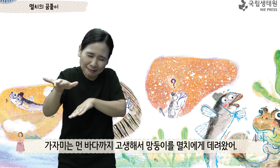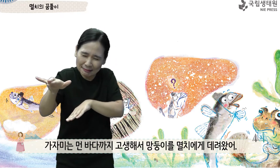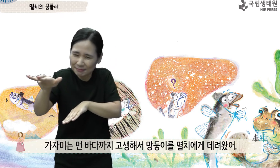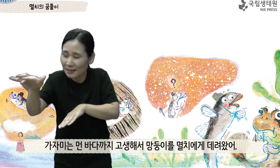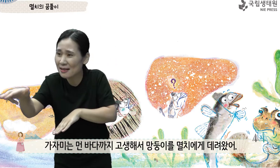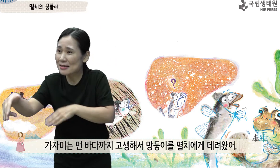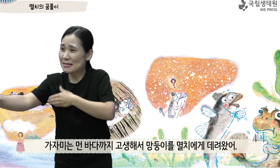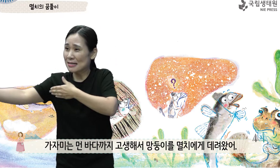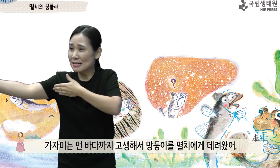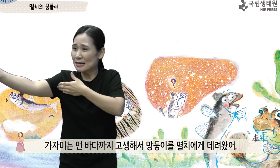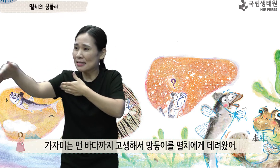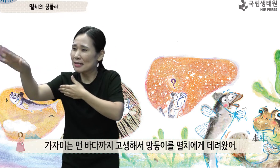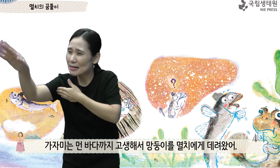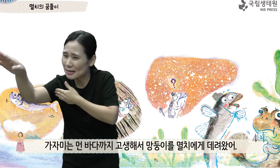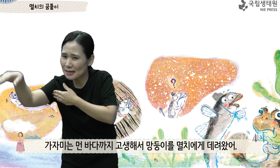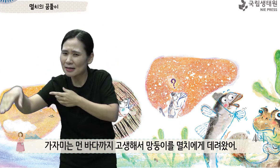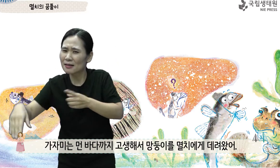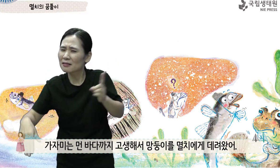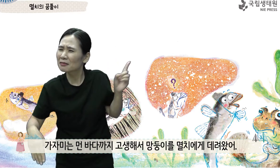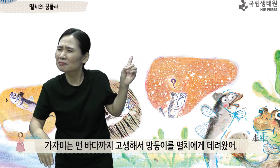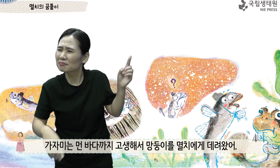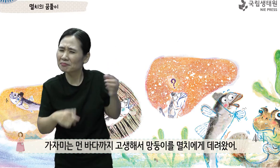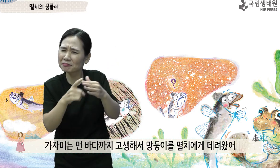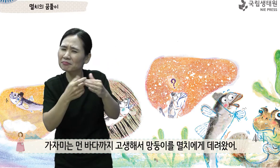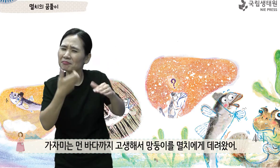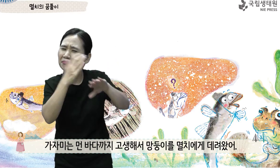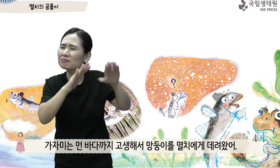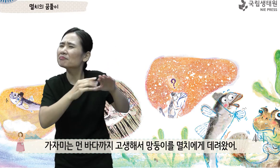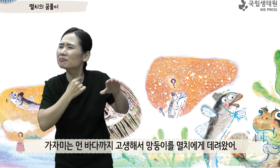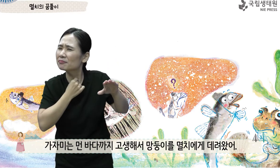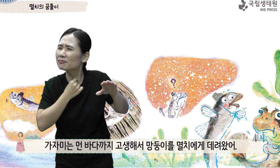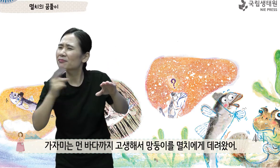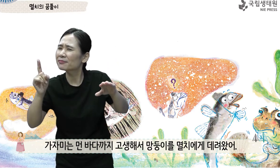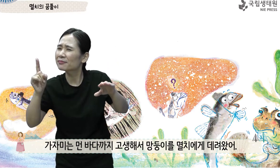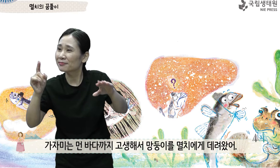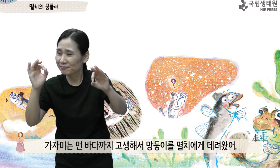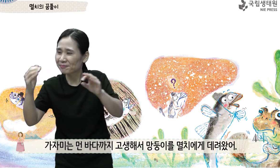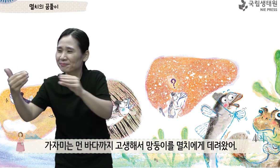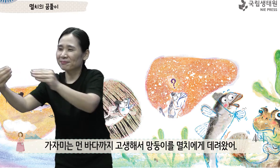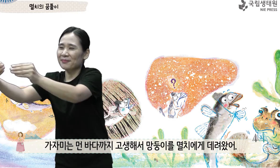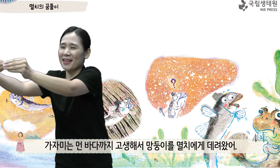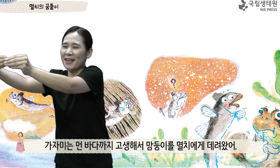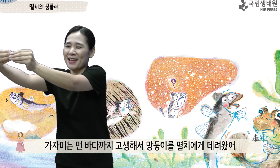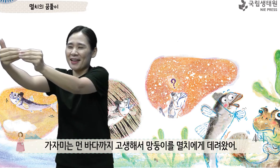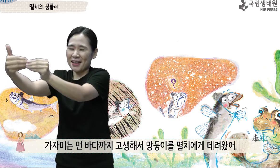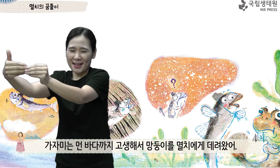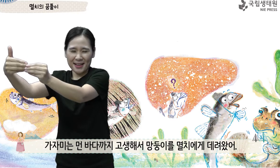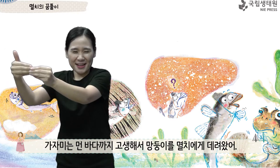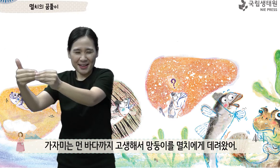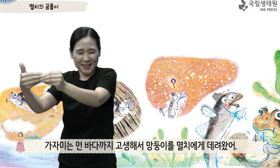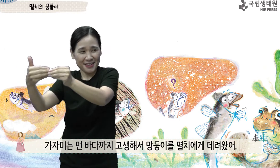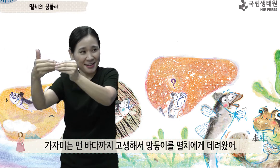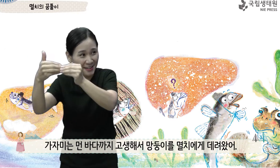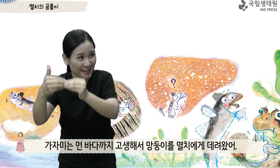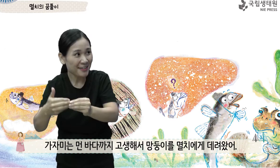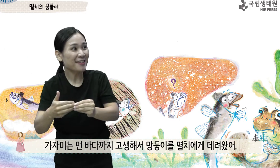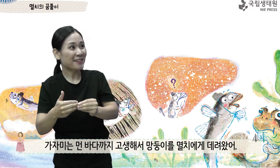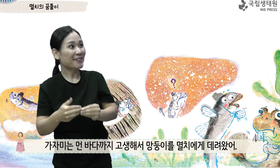가자미는 먼 바다까지 고생해서 망둥이를 멸치에게 데려왔어.